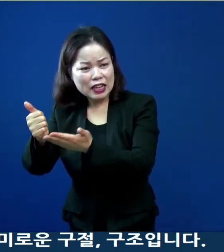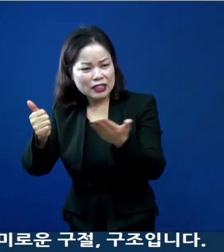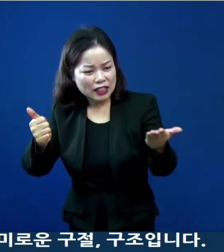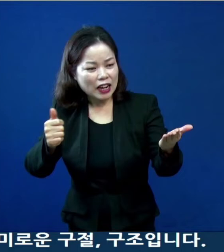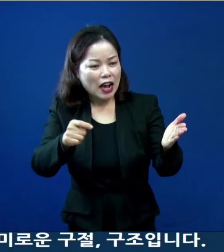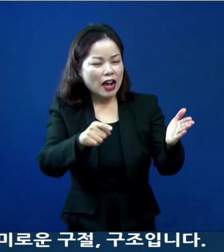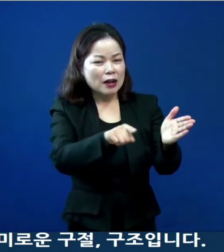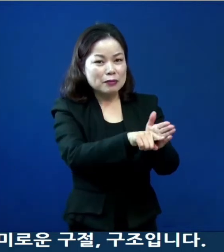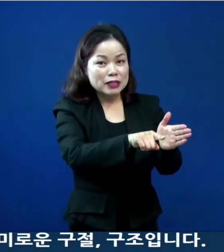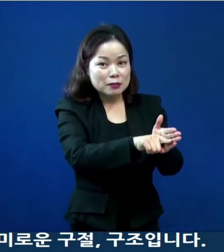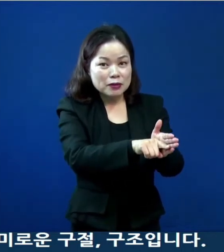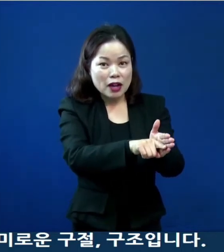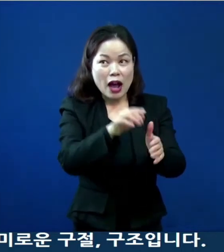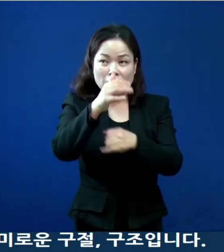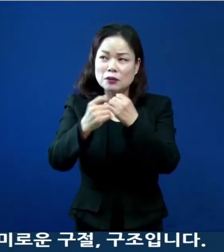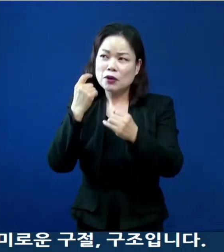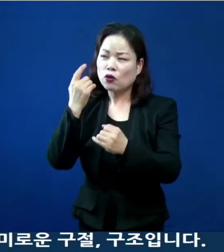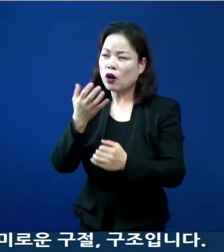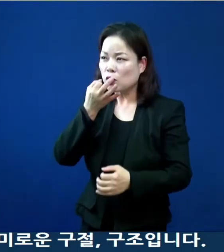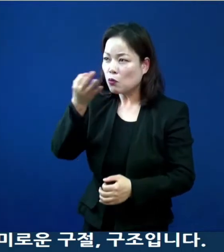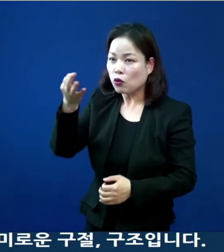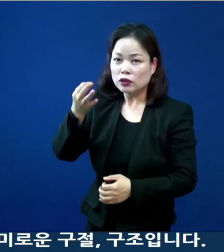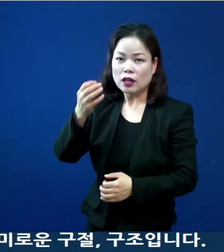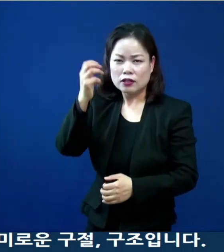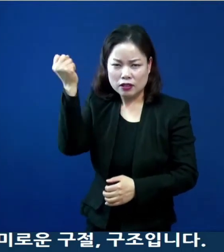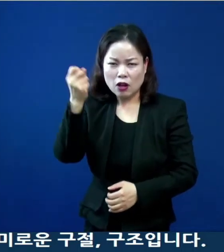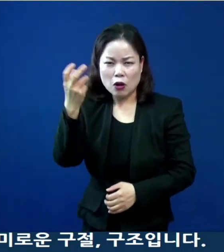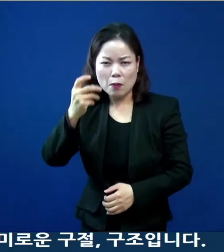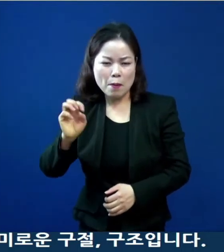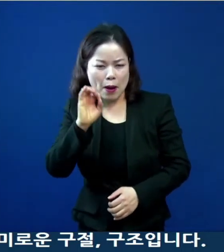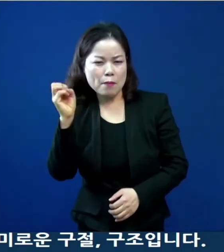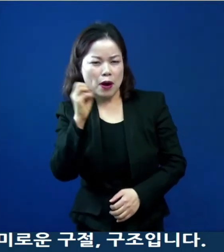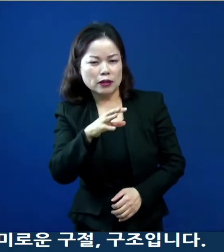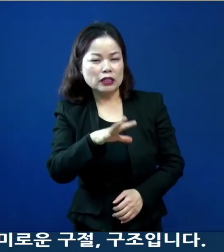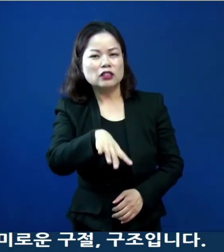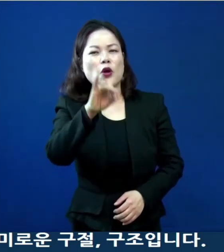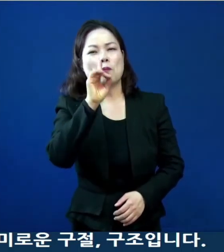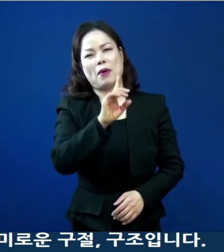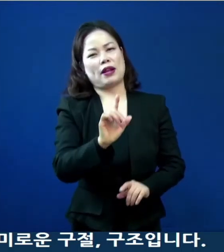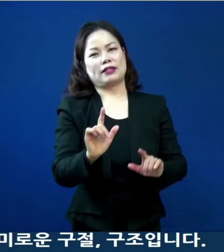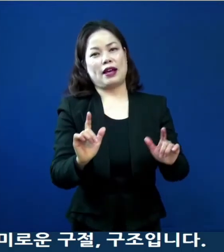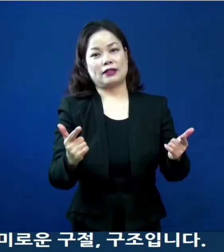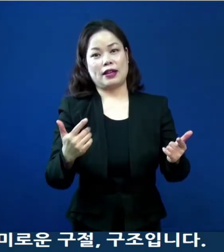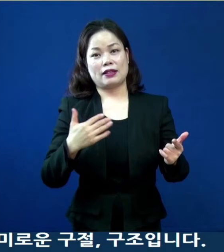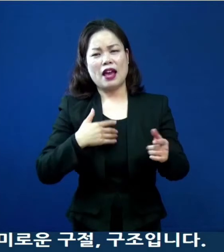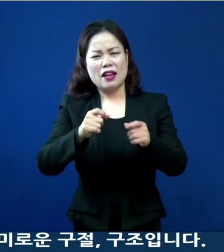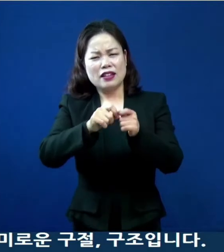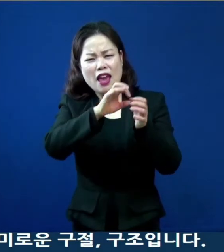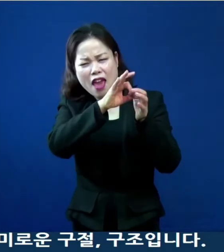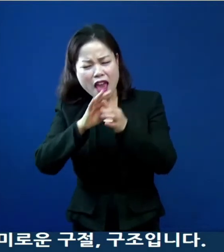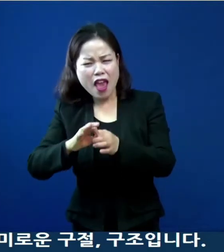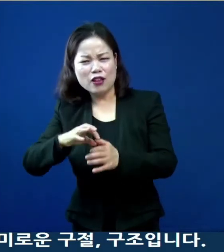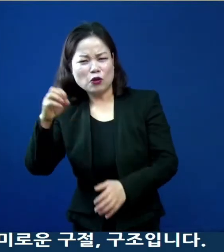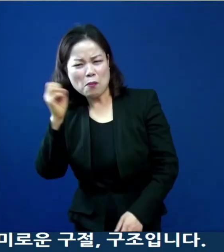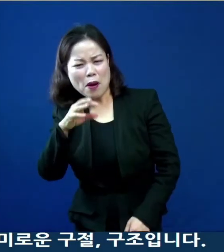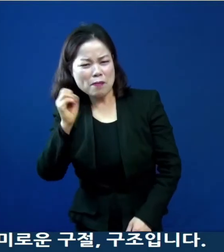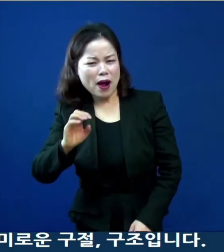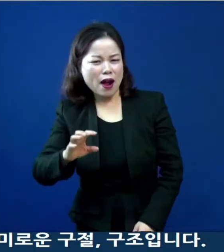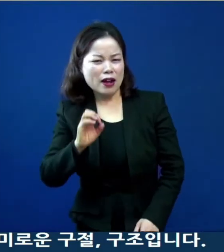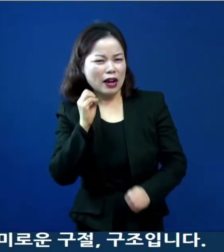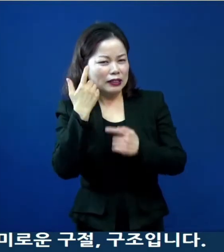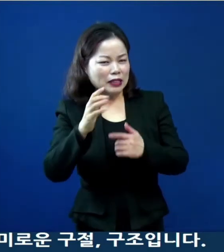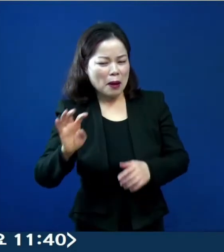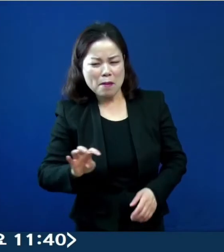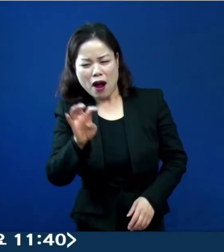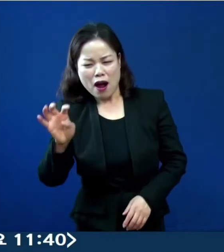믿으면 하나님의 영광을 보리라 여러 번 말씀하셨다는 거예요. 이때 처음 얘기하는 게 아니라는 거예요. 내가 그토록 얘기하지 않았니? 내가 몇 번이나 얘기하지